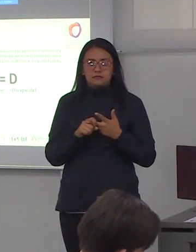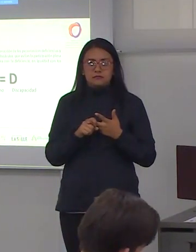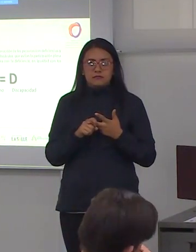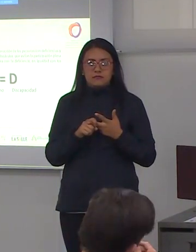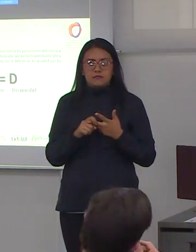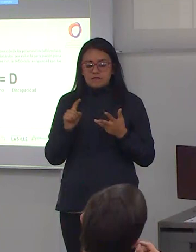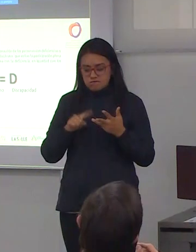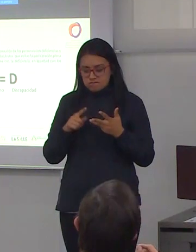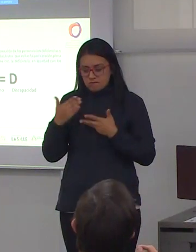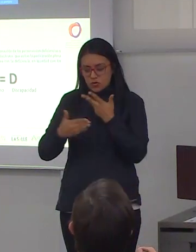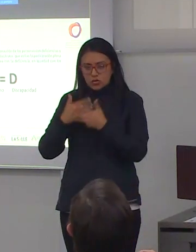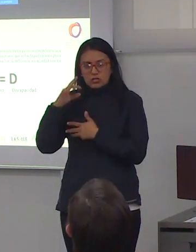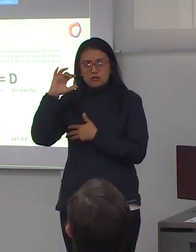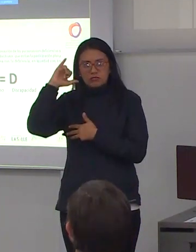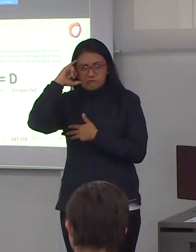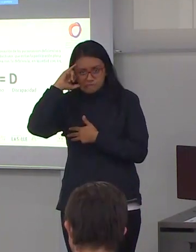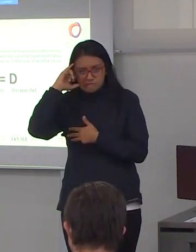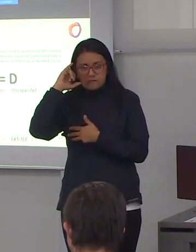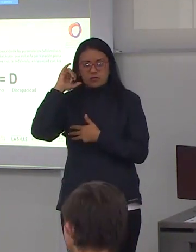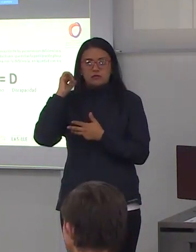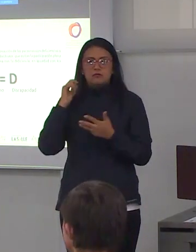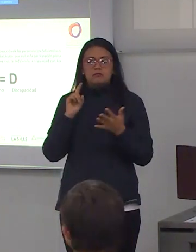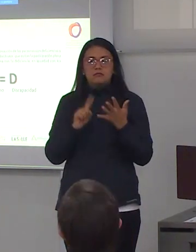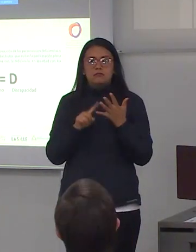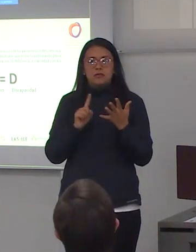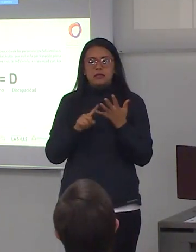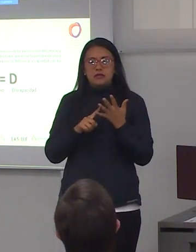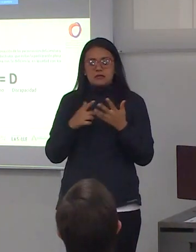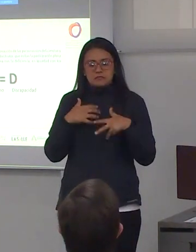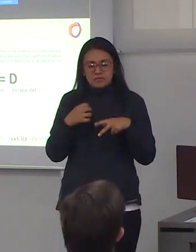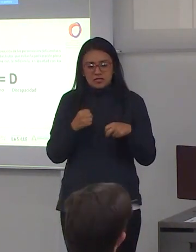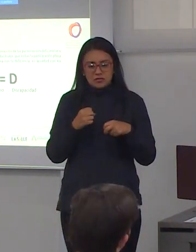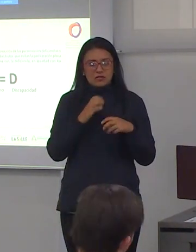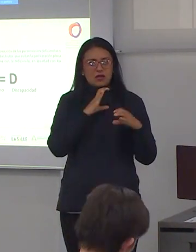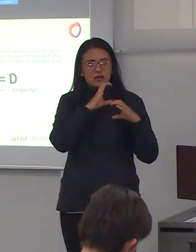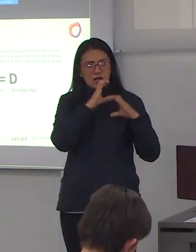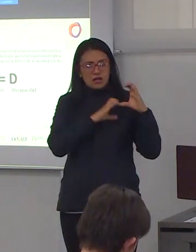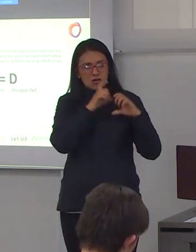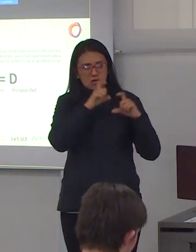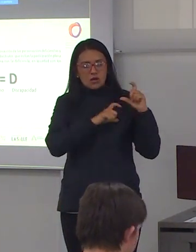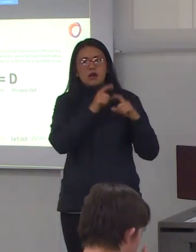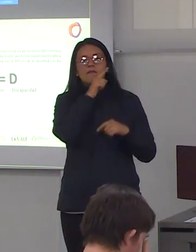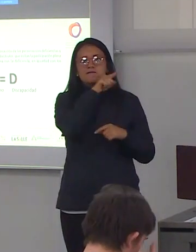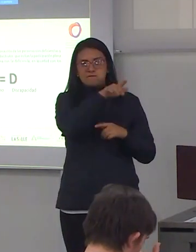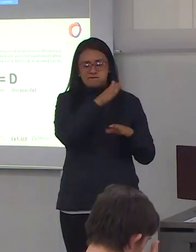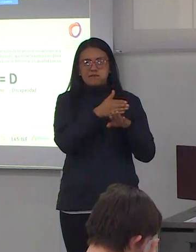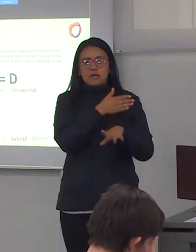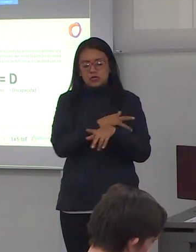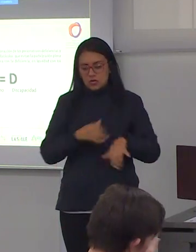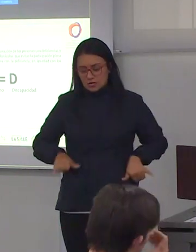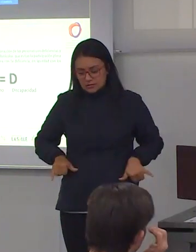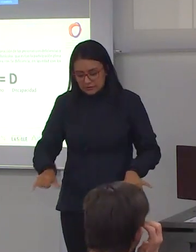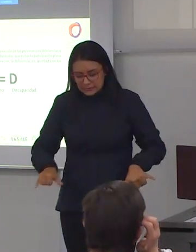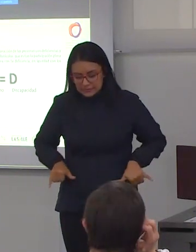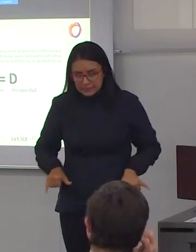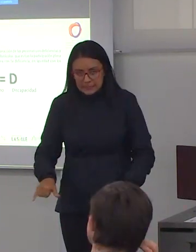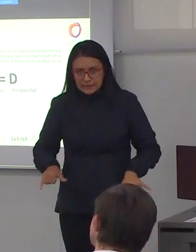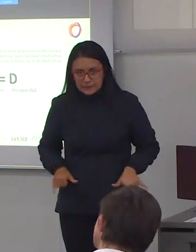tener un proceso de salud mental pise una mina antipersonal por allá en el Cauca entonces ando en silla de ruedas